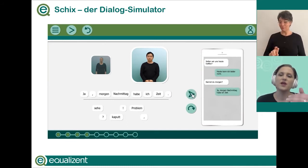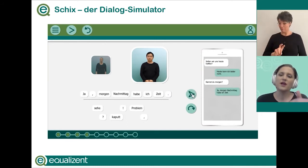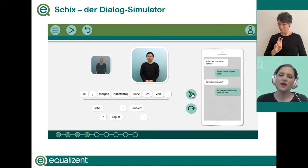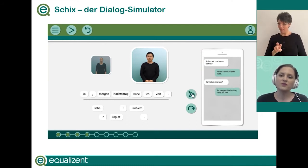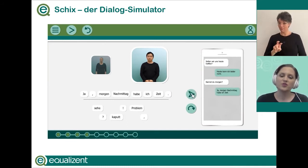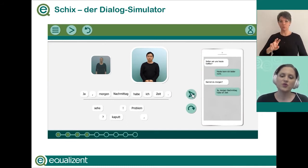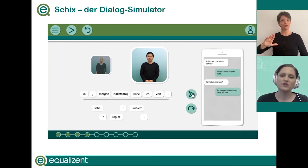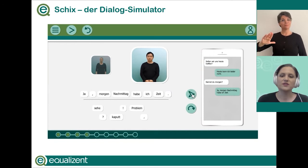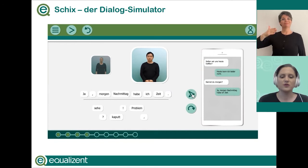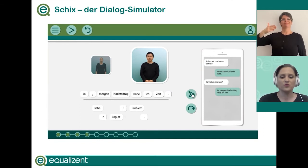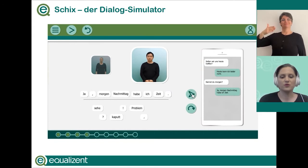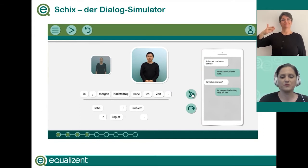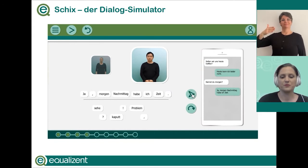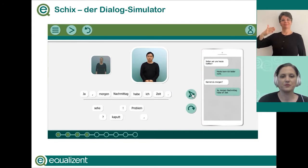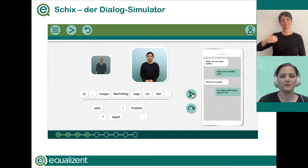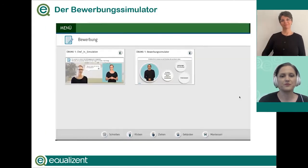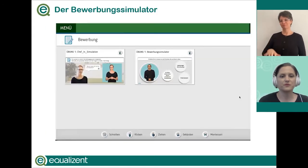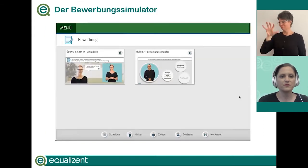hier einen schönen Dialog.